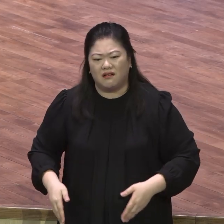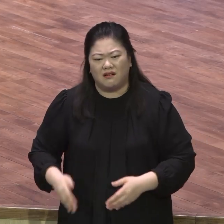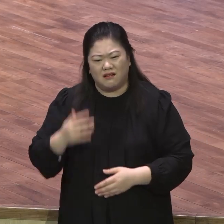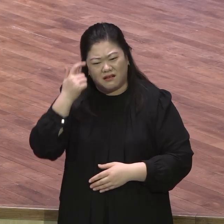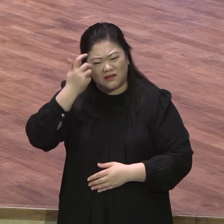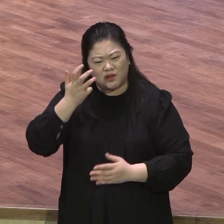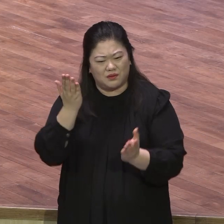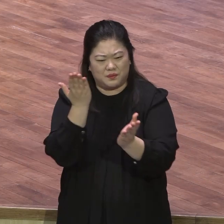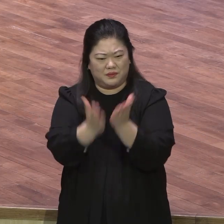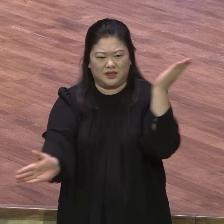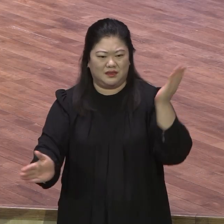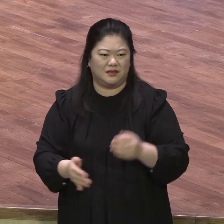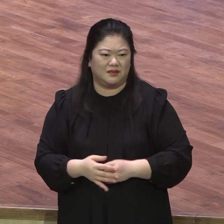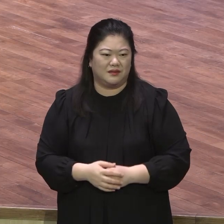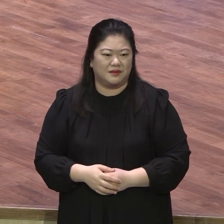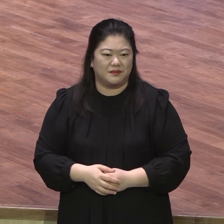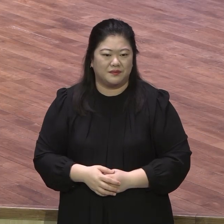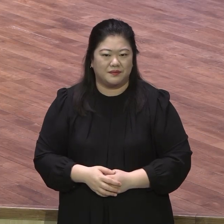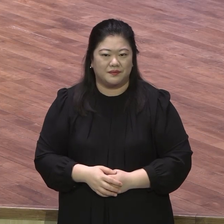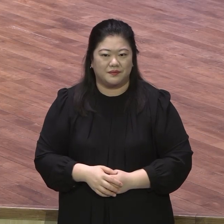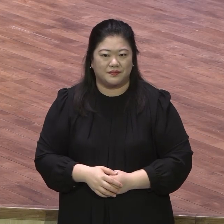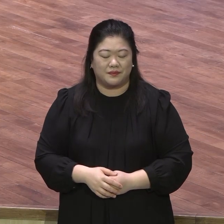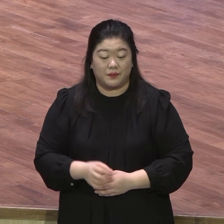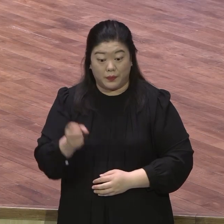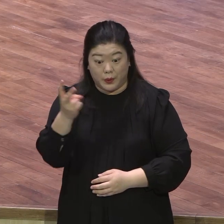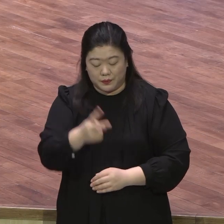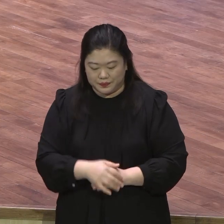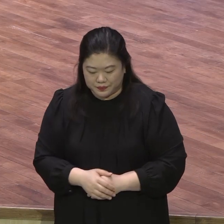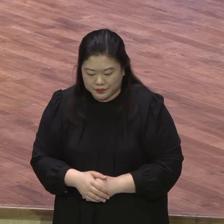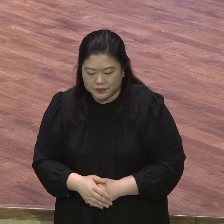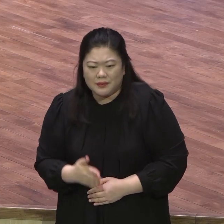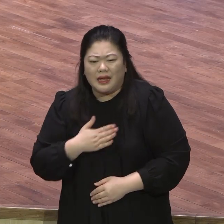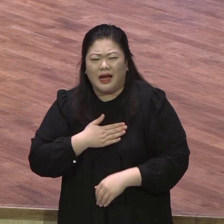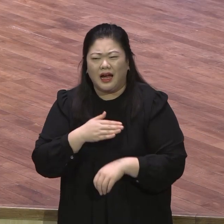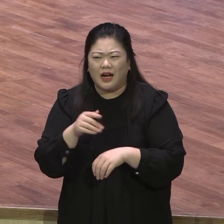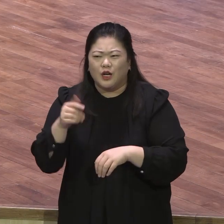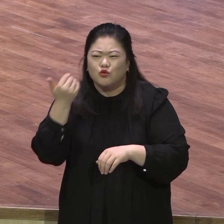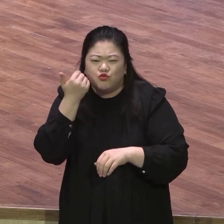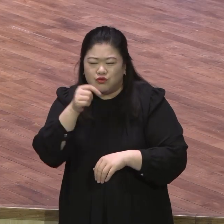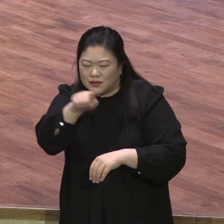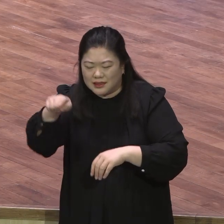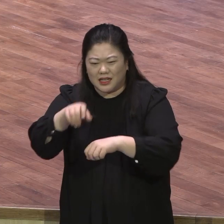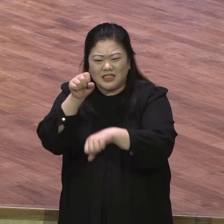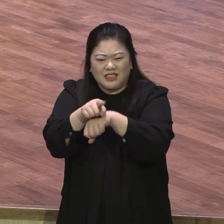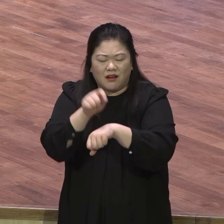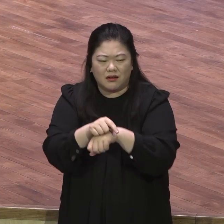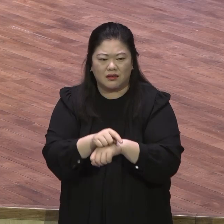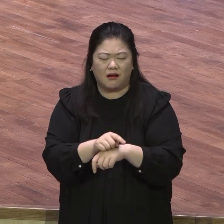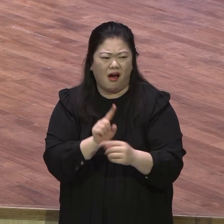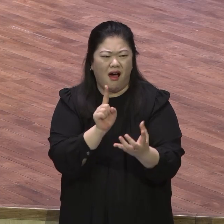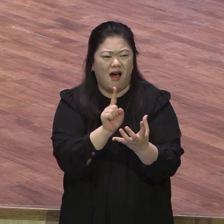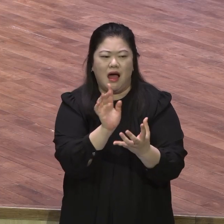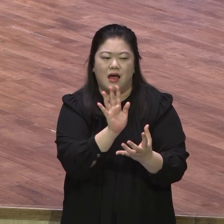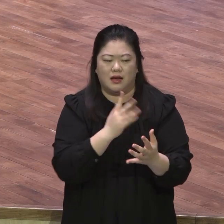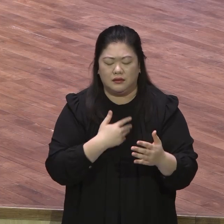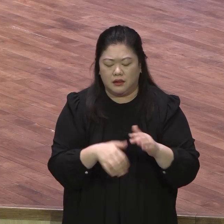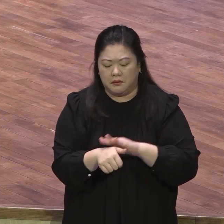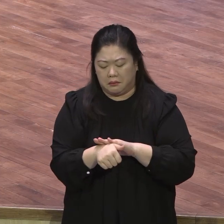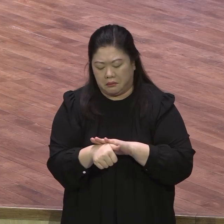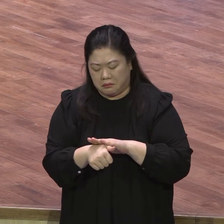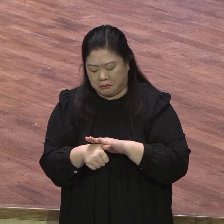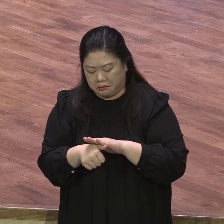군대에서도 보면 혼자 있고 말 잘 안 하고 내성적이고 가만히 친구도 없고 혼자 가만히 있는 이런 사람들이 주로 어느 날